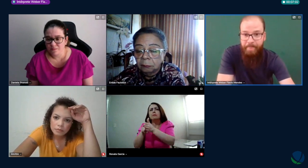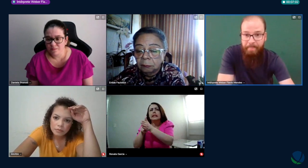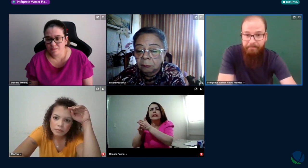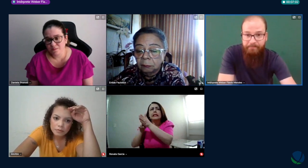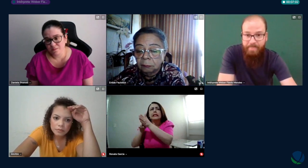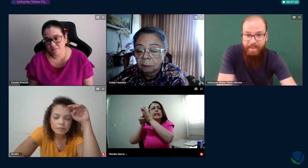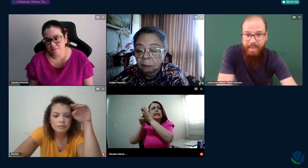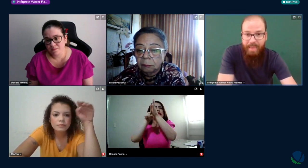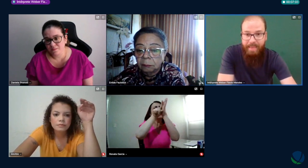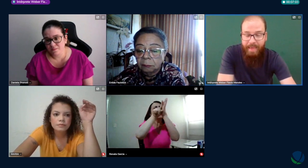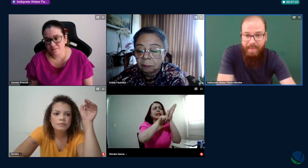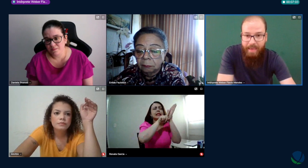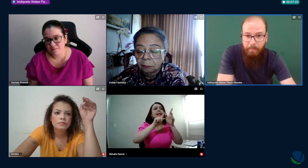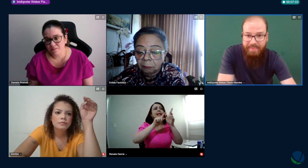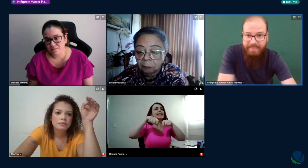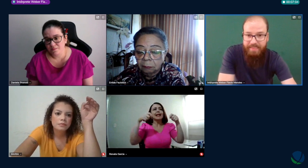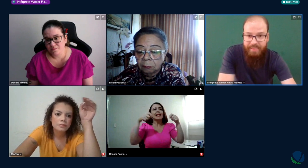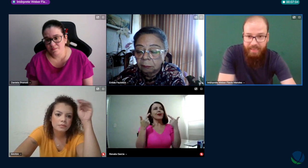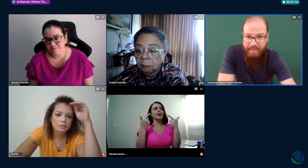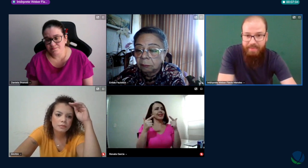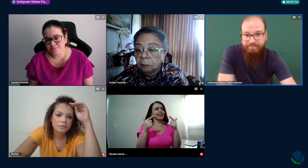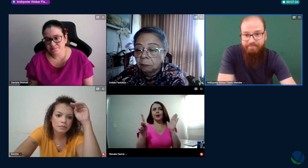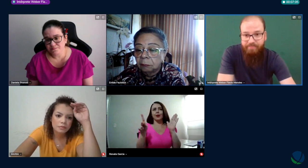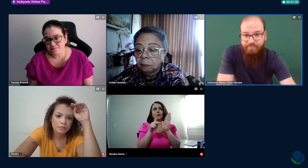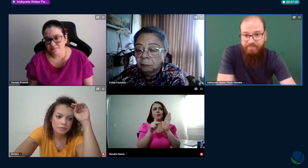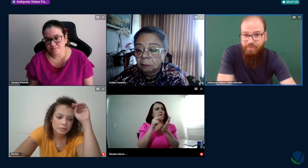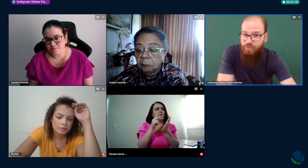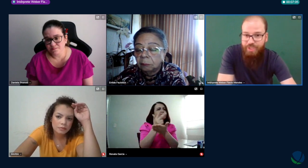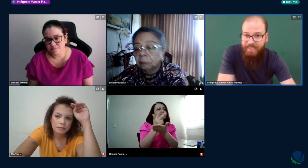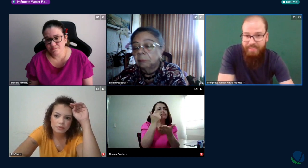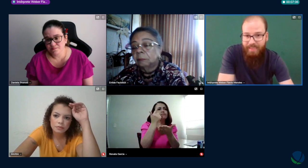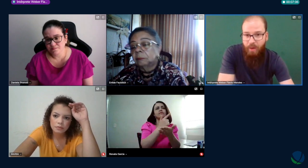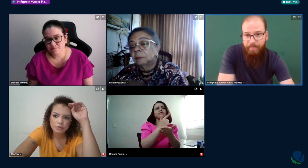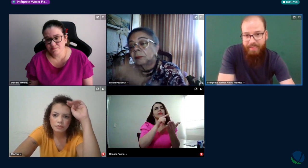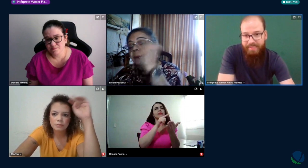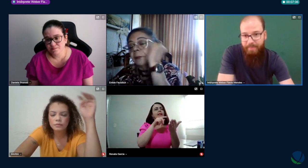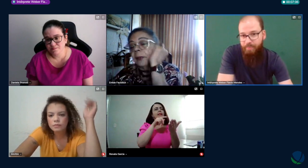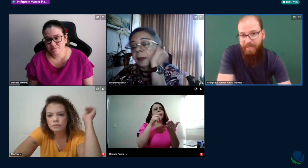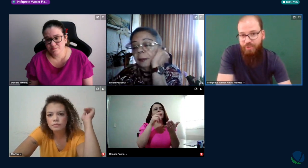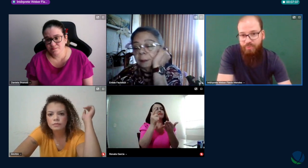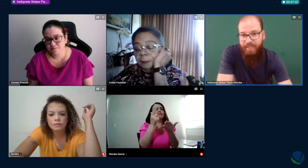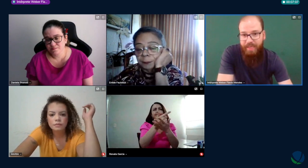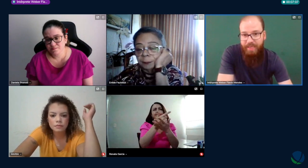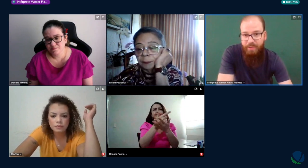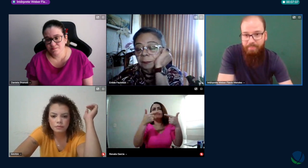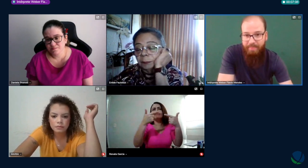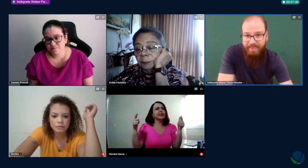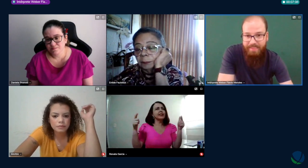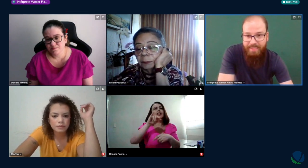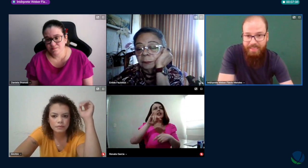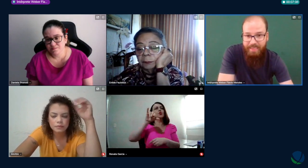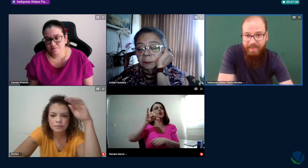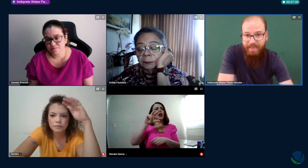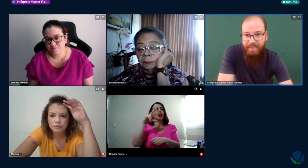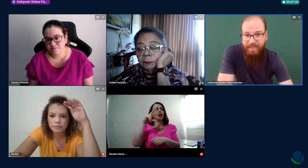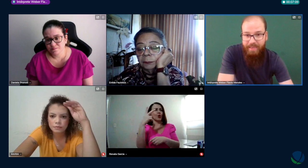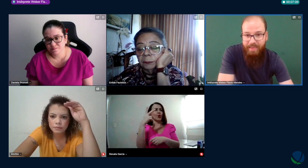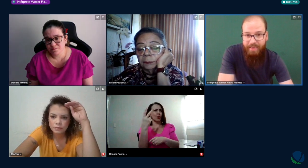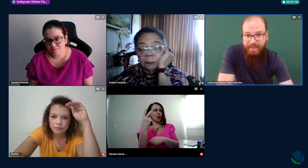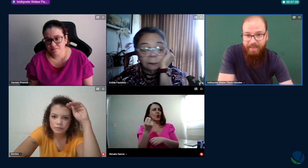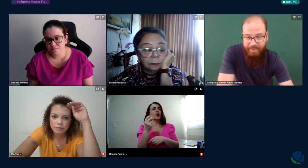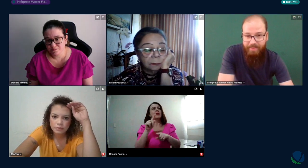né? E aí eu pesquisei, não tinha sinal, por exemplo, para joelho, para